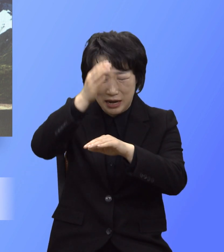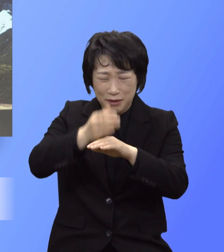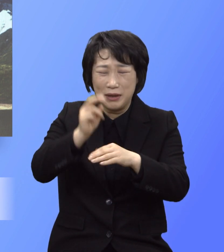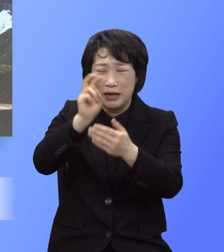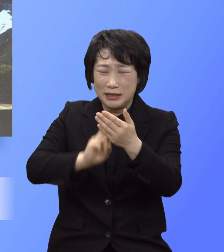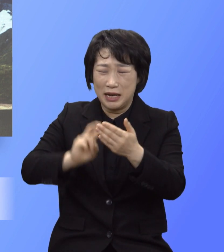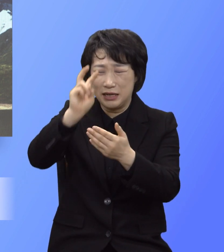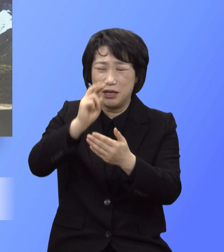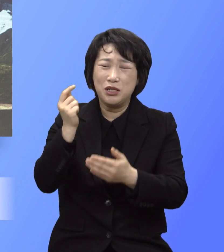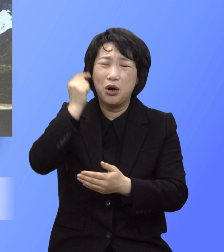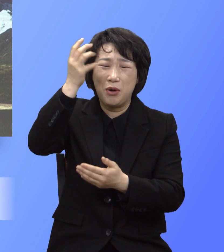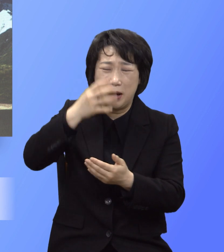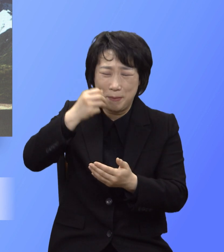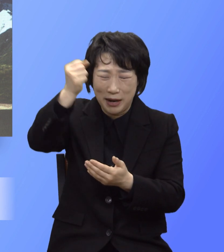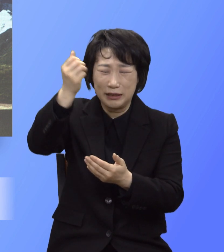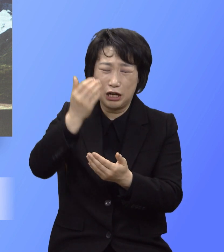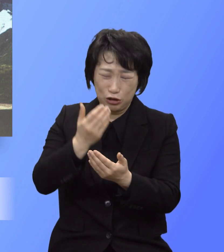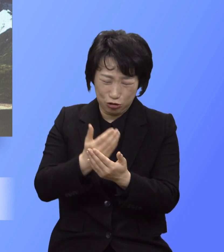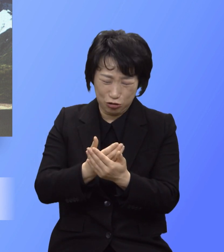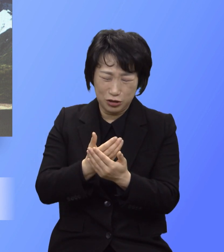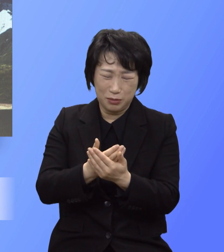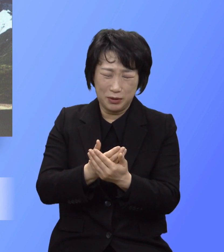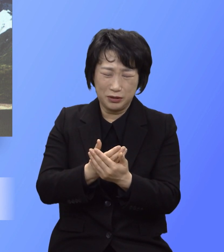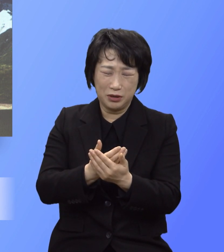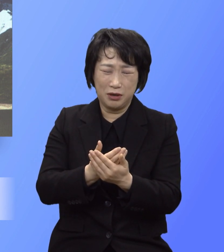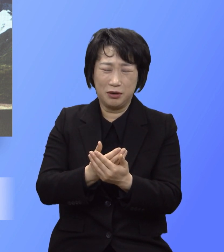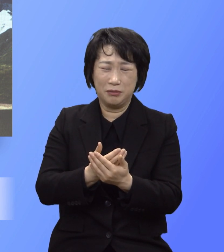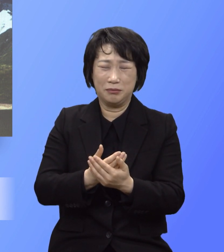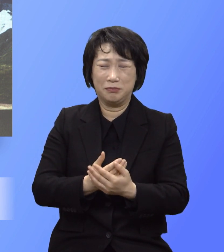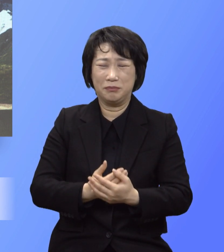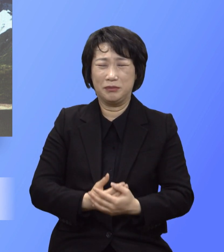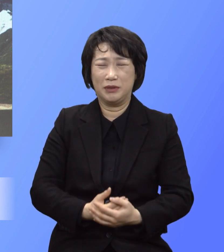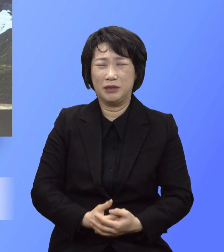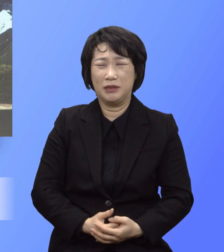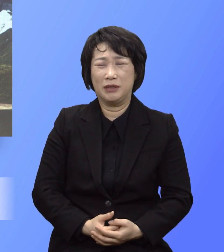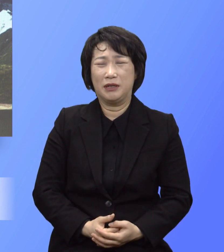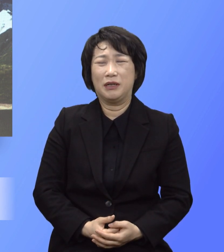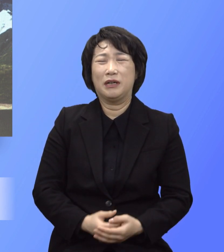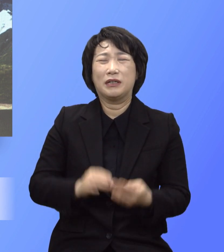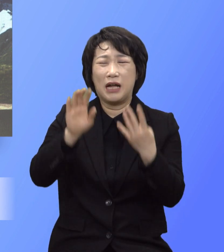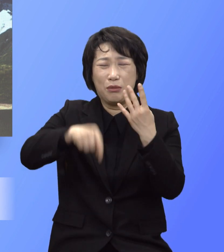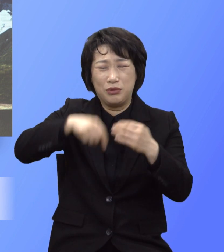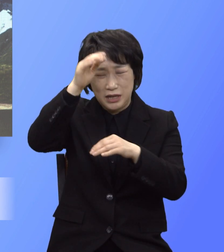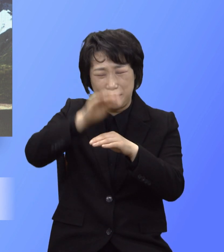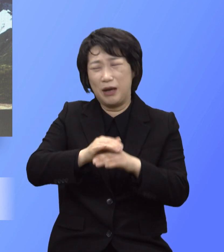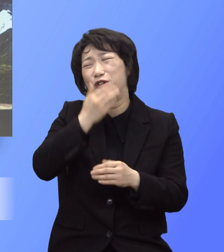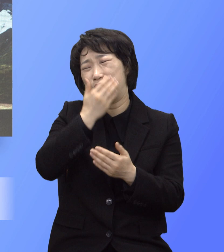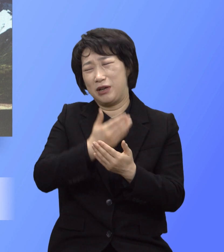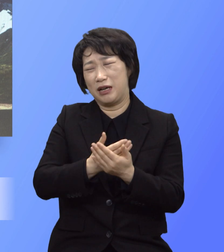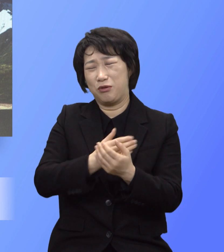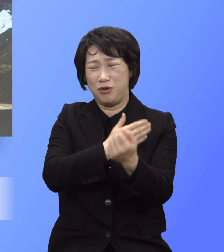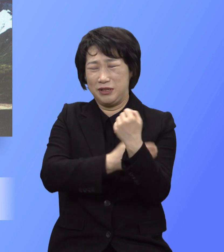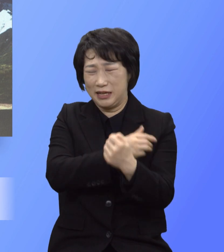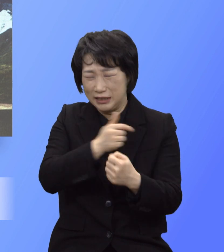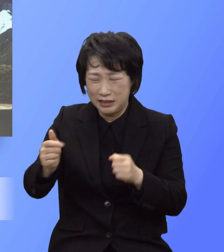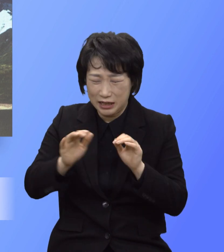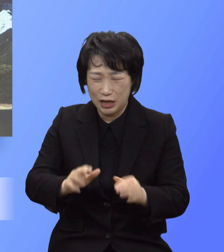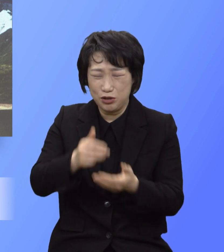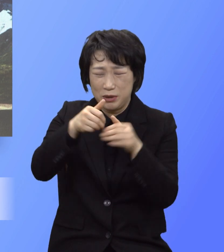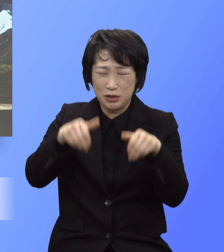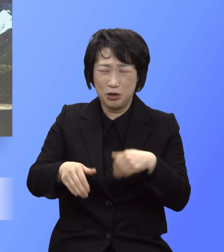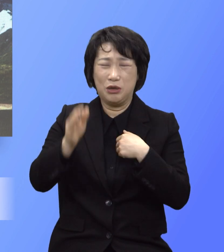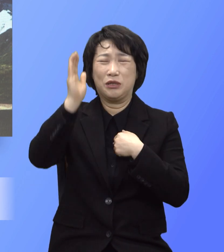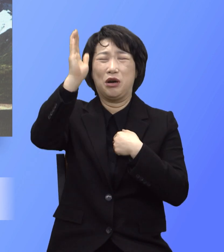감사와 찬양과 영광을 받으시옵소서. 사부에도 갑자기 권세 있게 주의